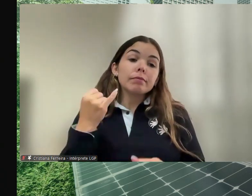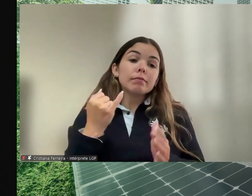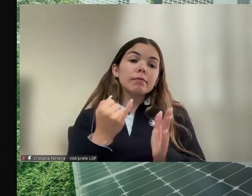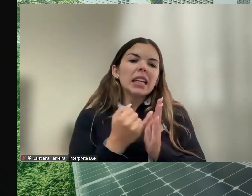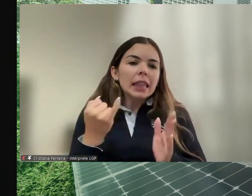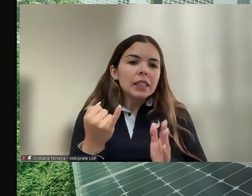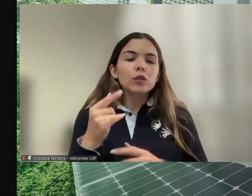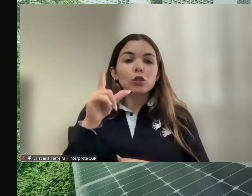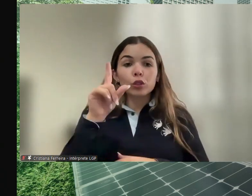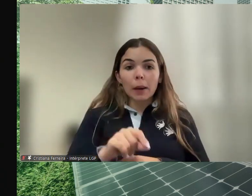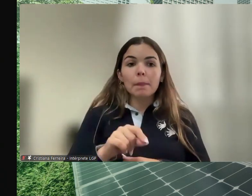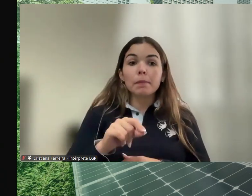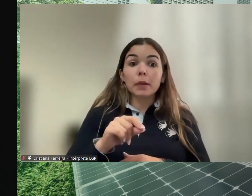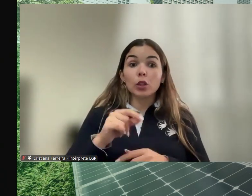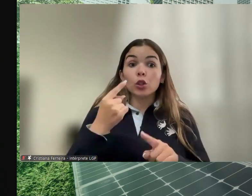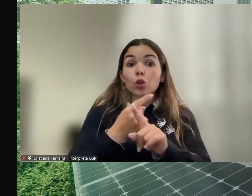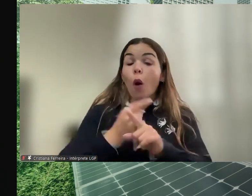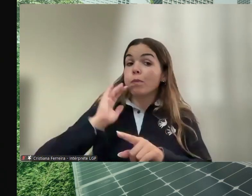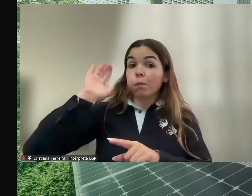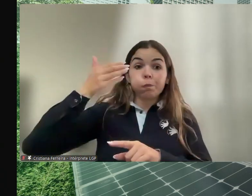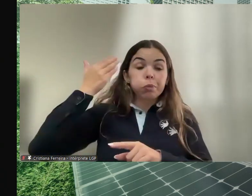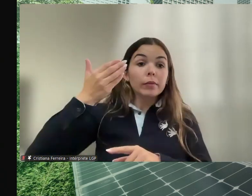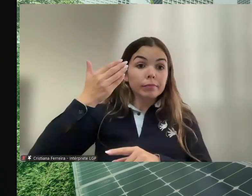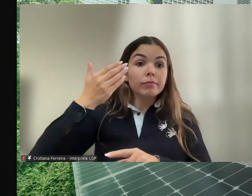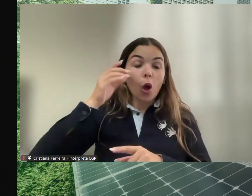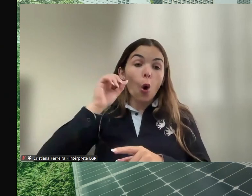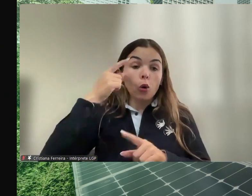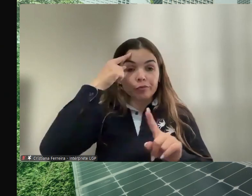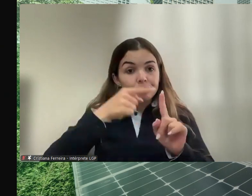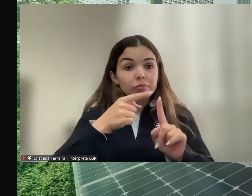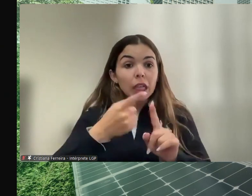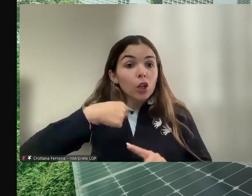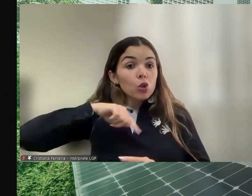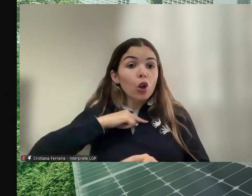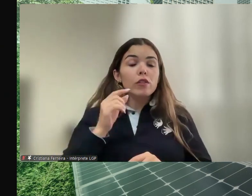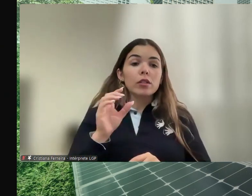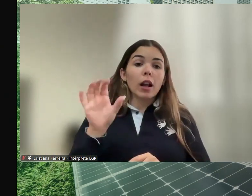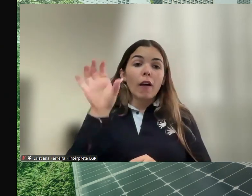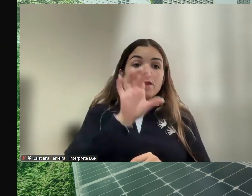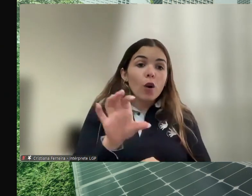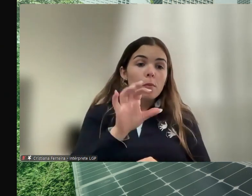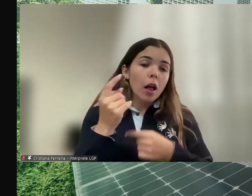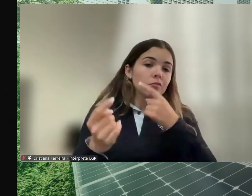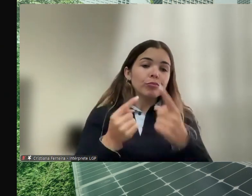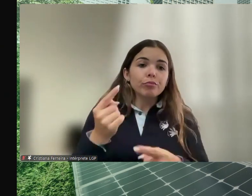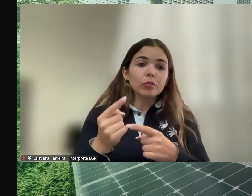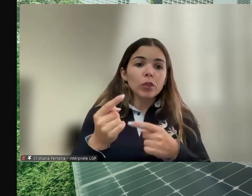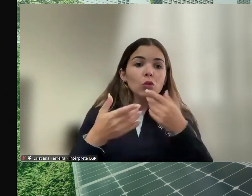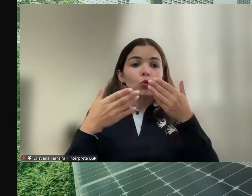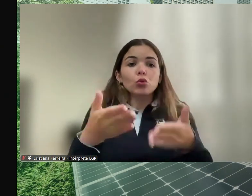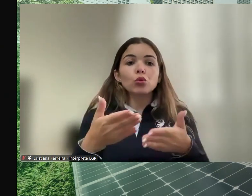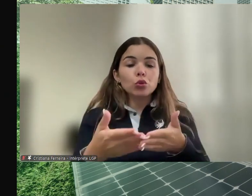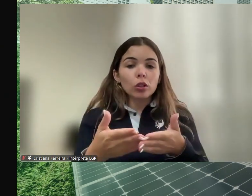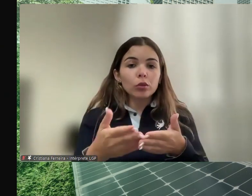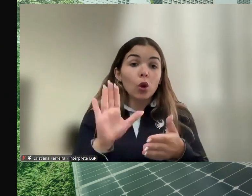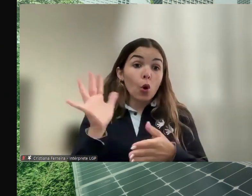identificação até de prioridades, e têm as metas, e nós, de certa maneira, estamos a contribuir, e quando